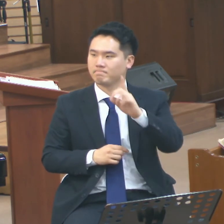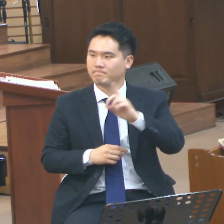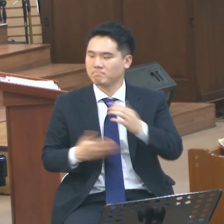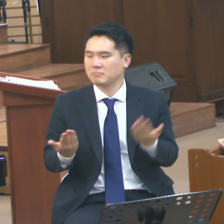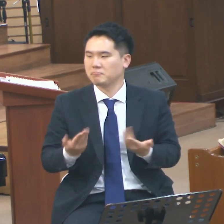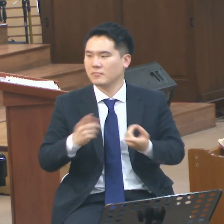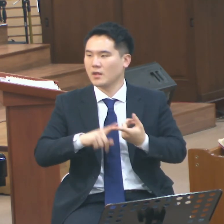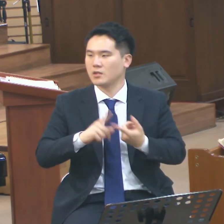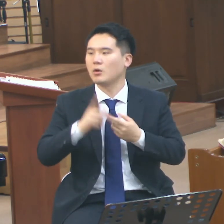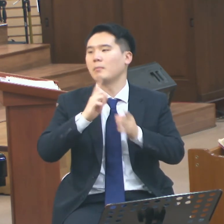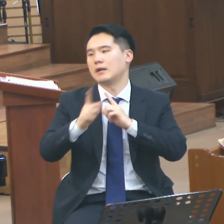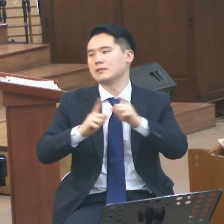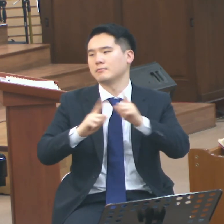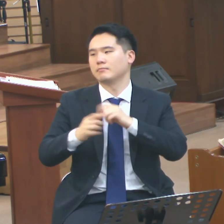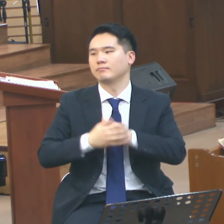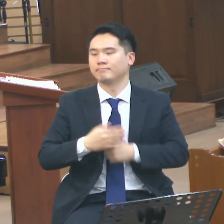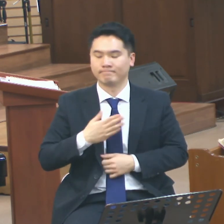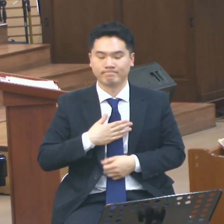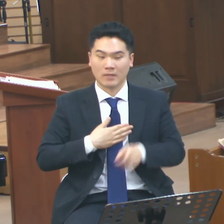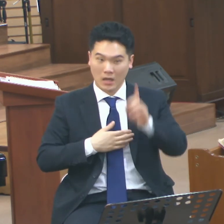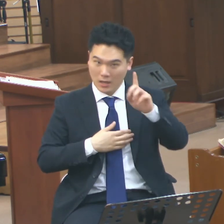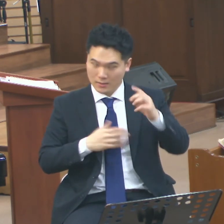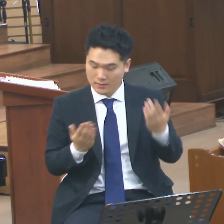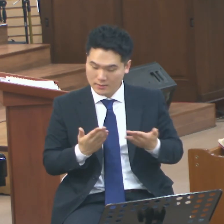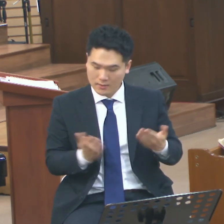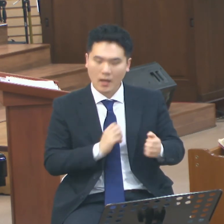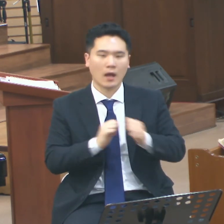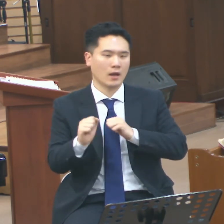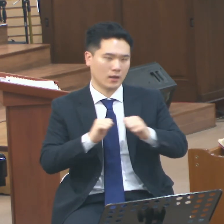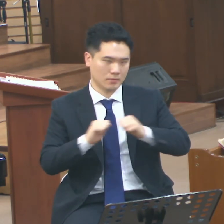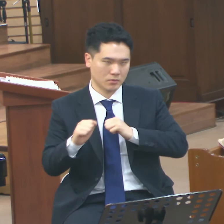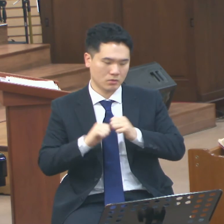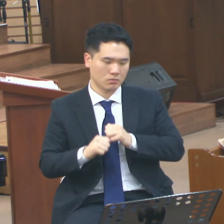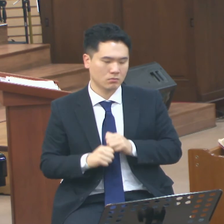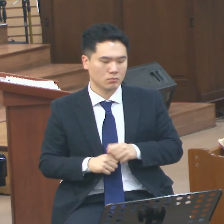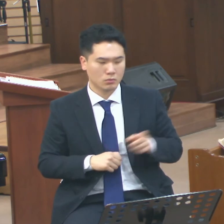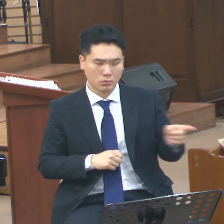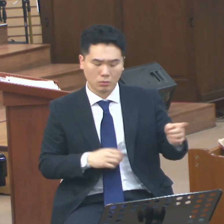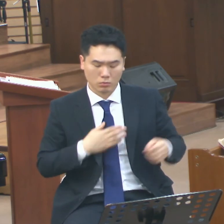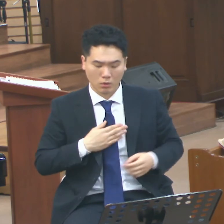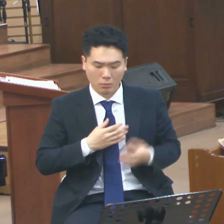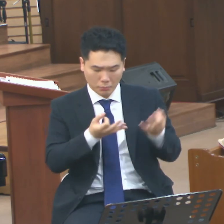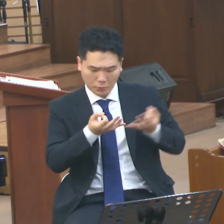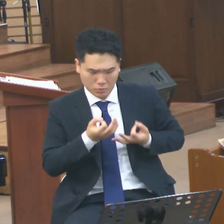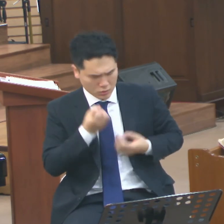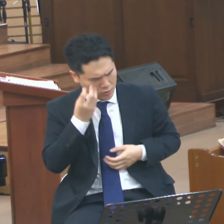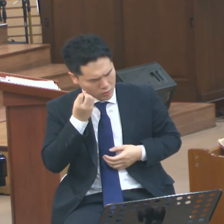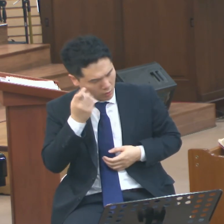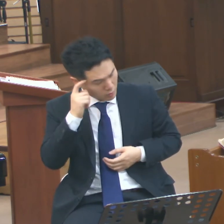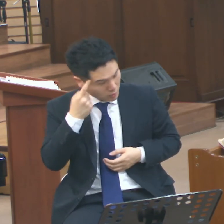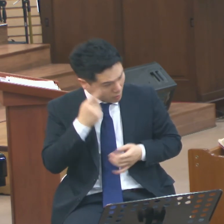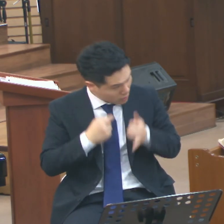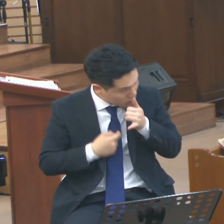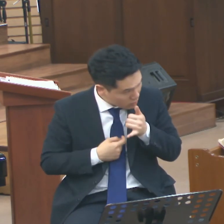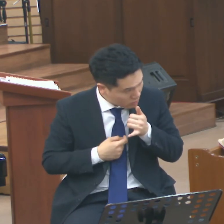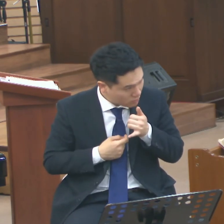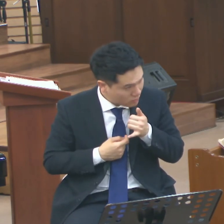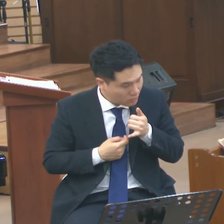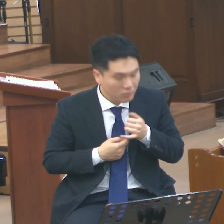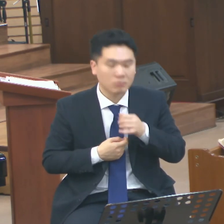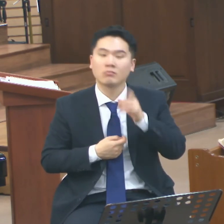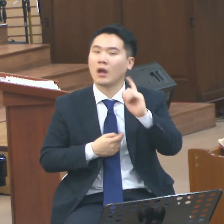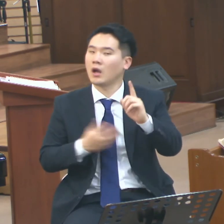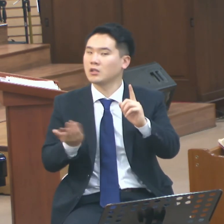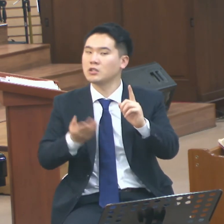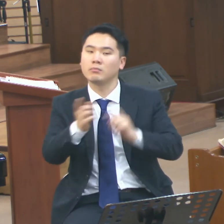말씀을 하시죠. 내가 한 가지 일을 행하매 너희가 이로 말미암아 이상히 여기는도다. 그 한 가지 일은 뭐죠? 그것은 38년